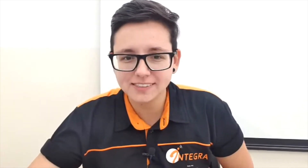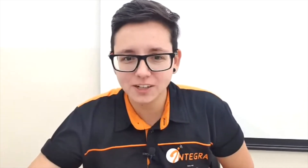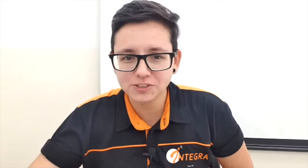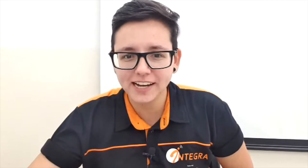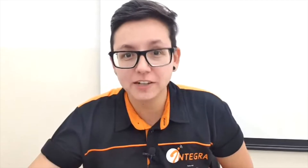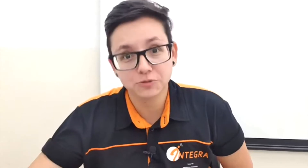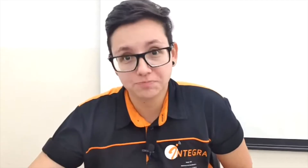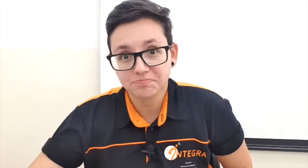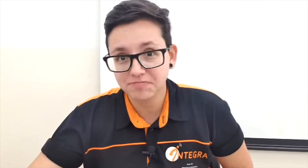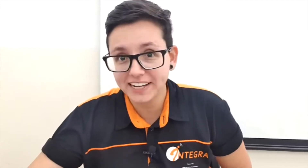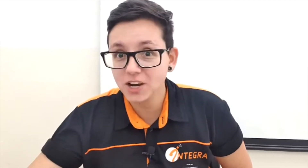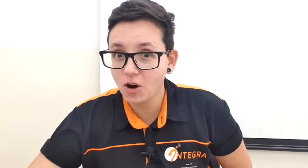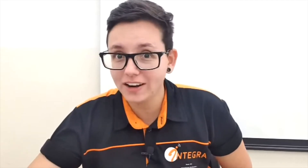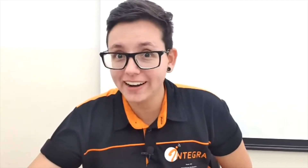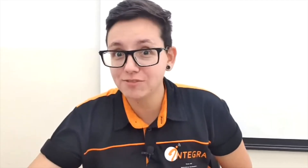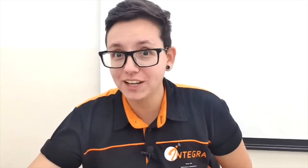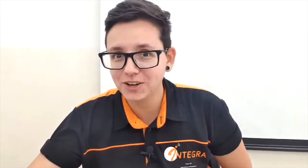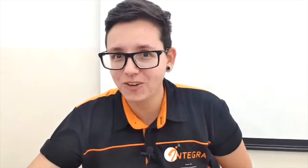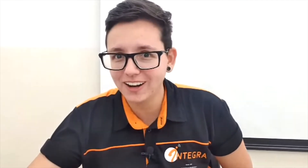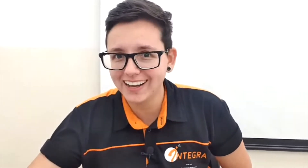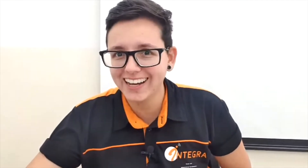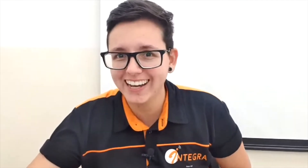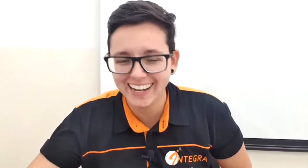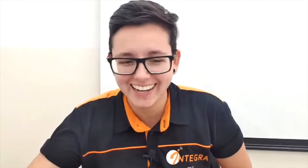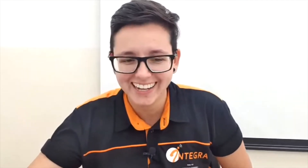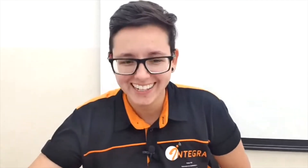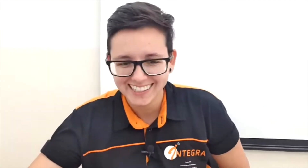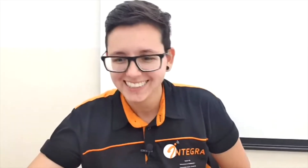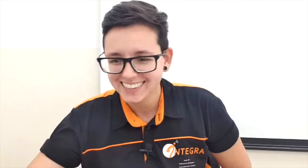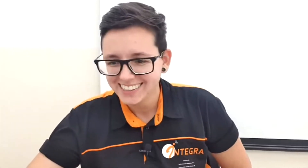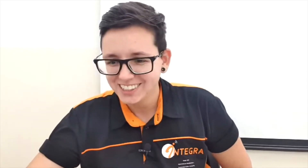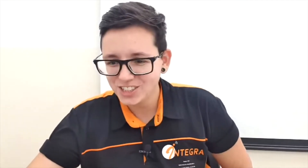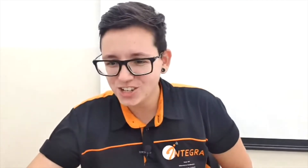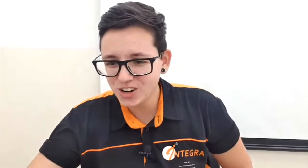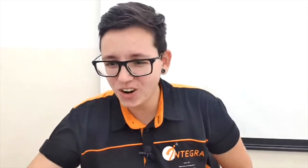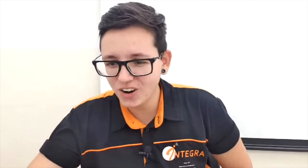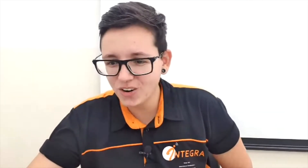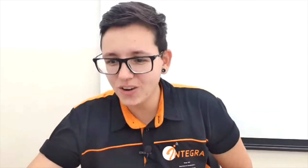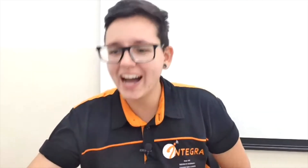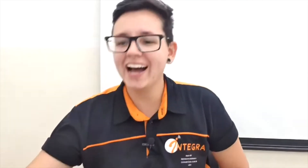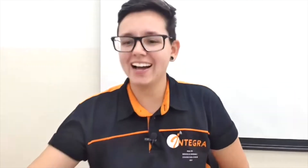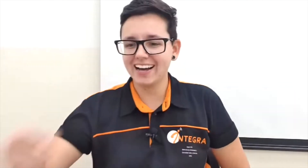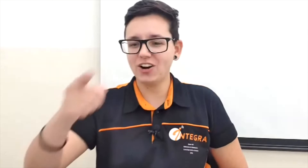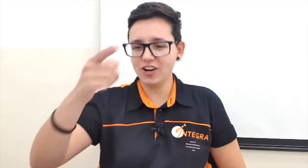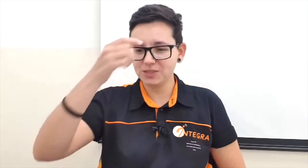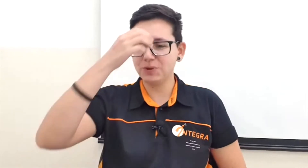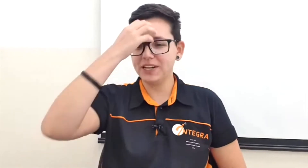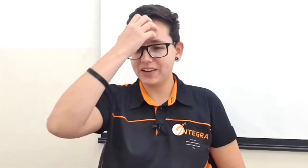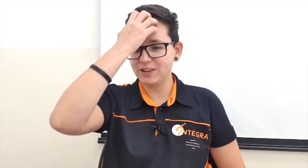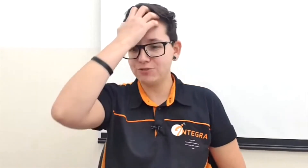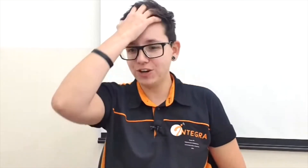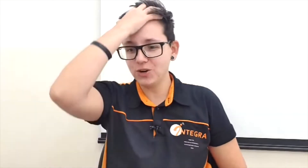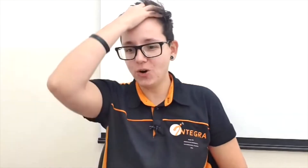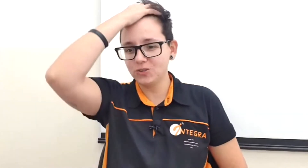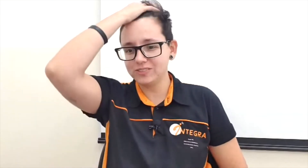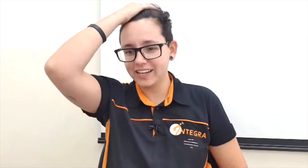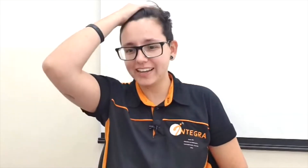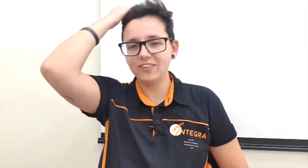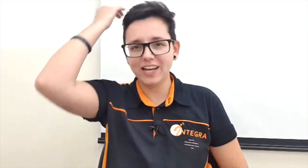deu certo. Vai que rola, né? Vai que cola. Show! Ah, Carol respondeu aqui, foi ontem. Eu lembro